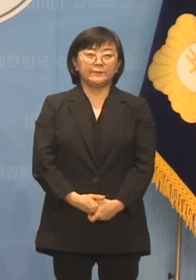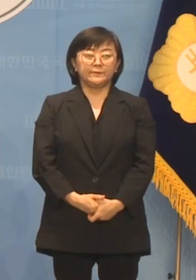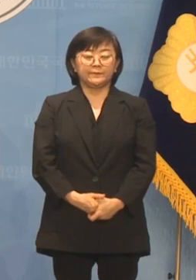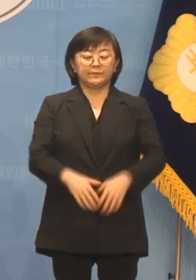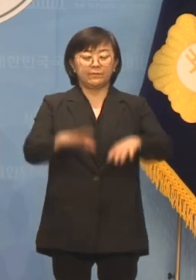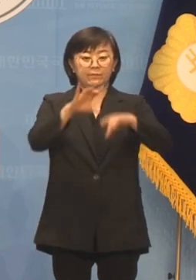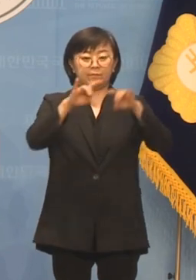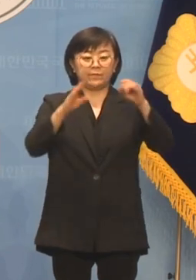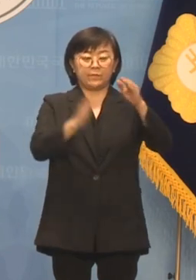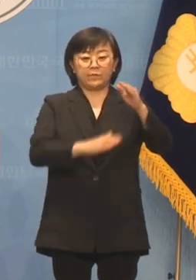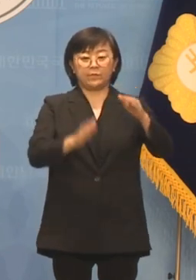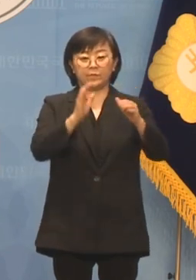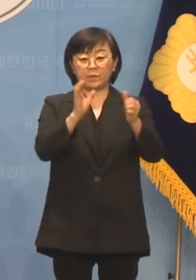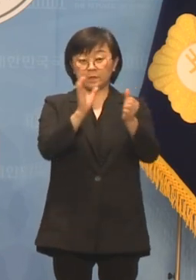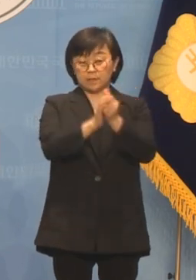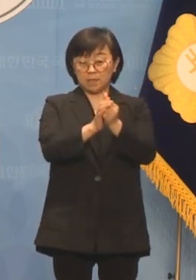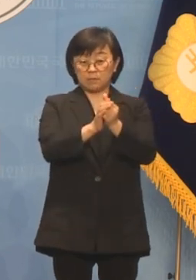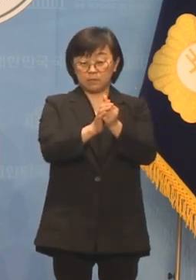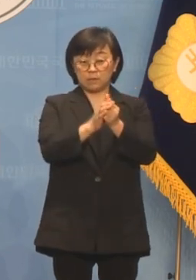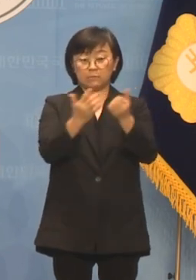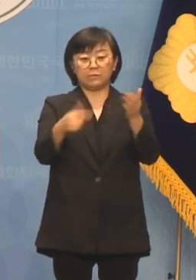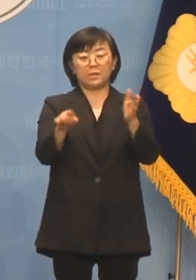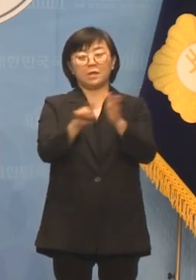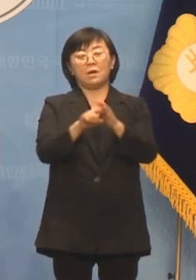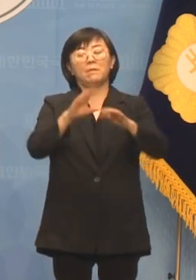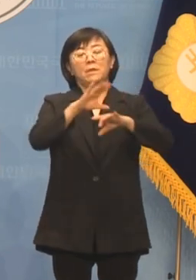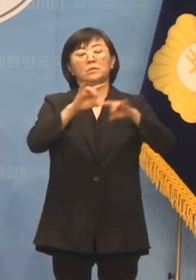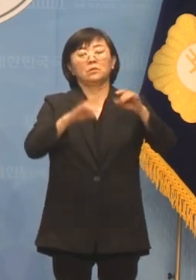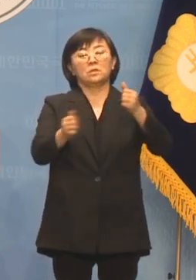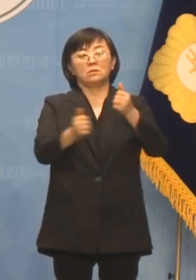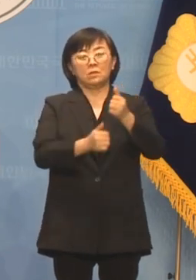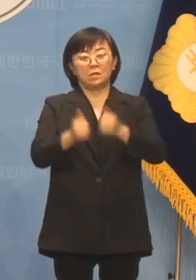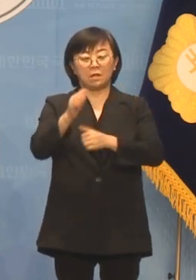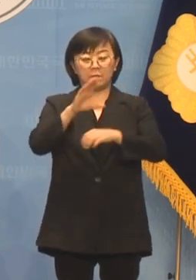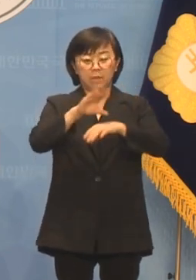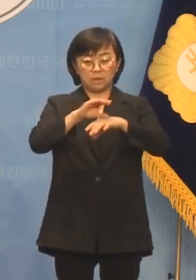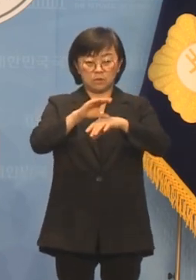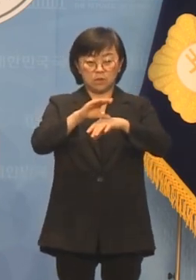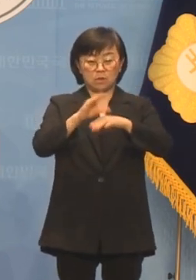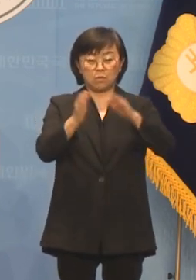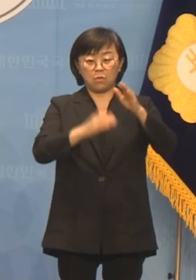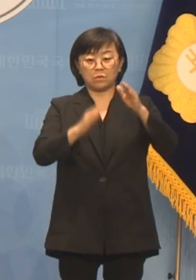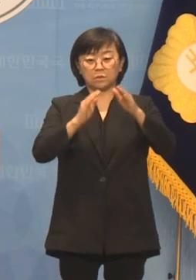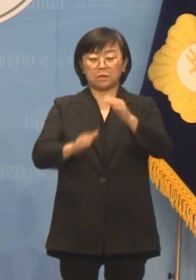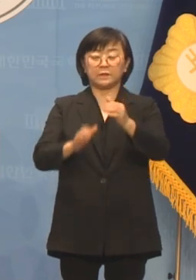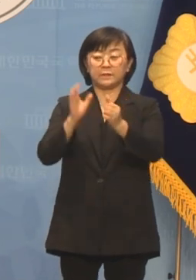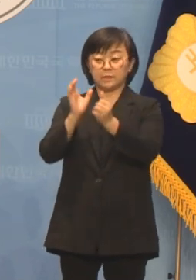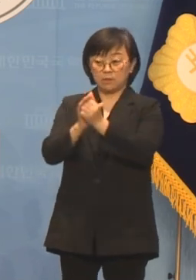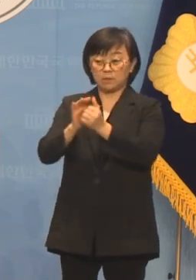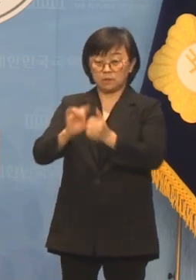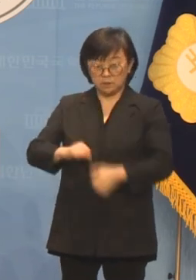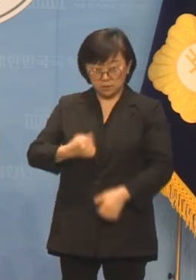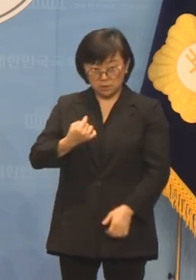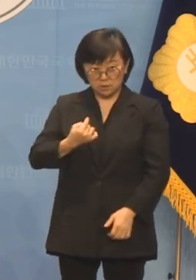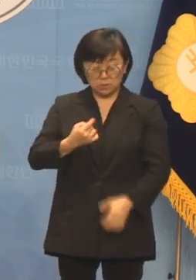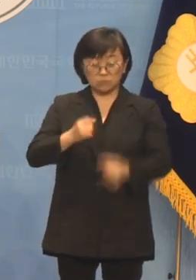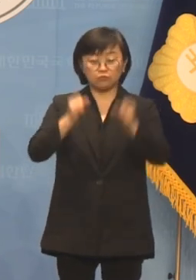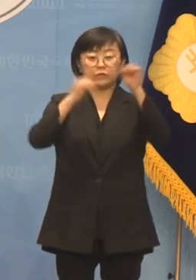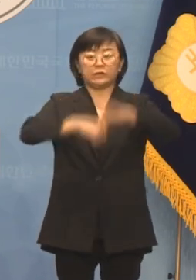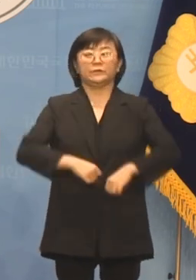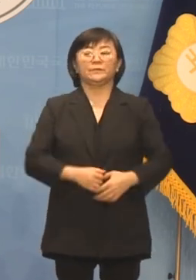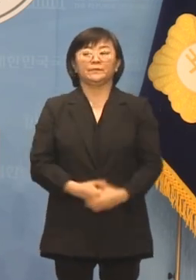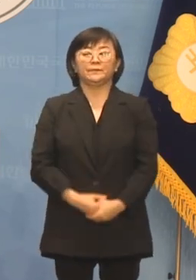방송의 공적 책임을 지키도록 힘써야 할 방통위가 방송의 공적 책임을 스스로